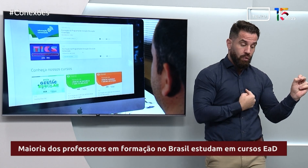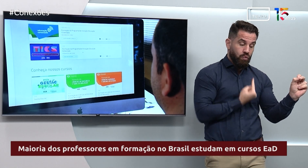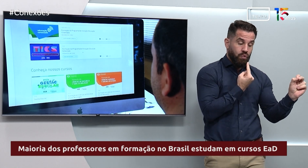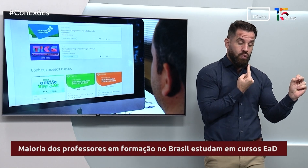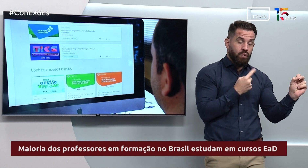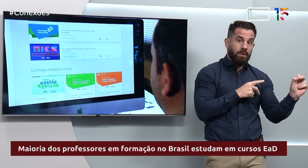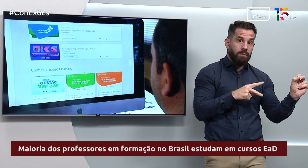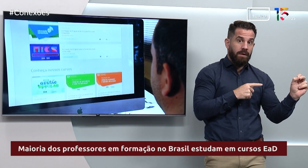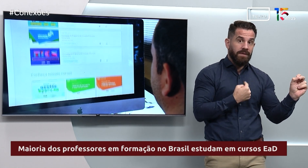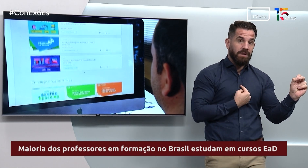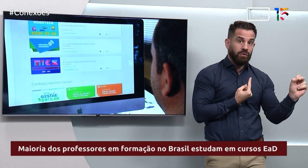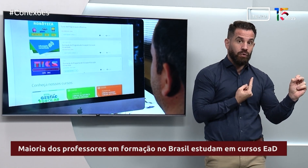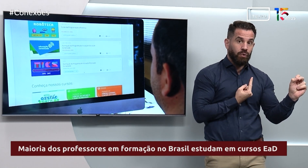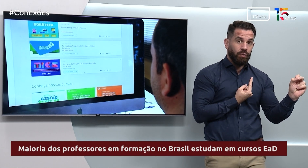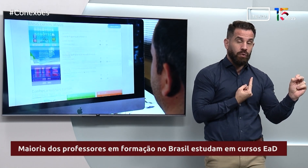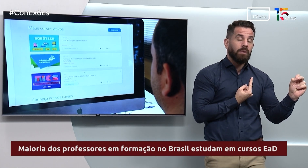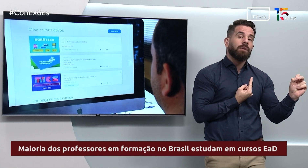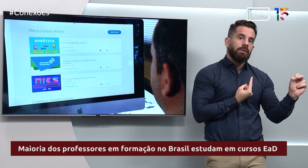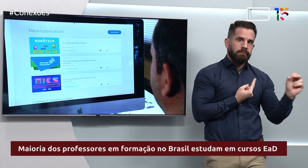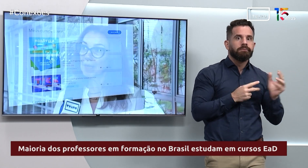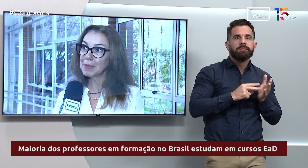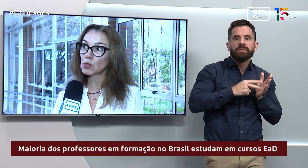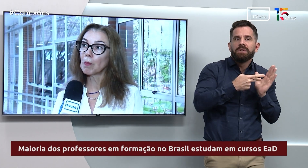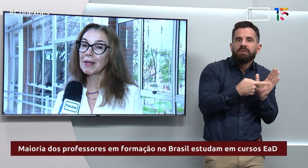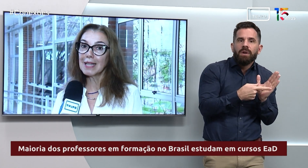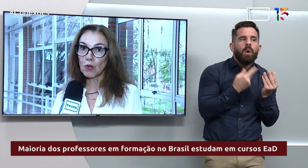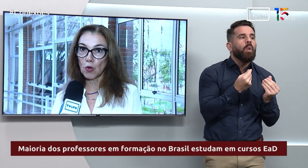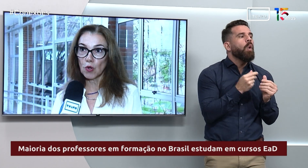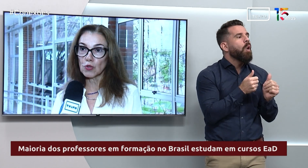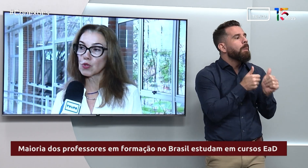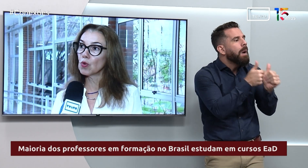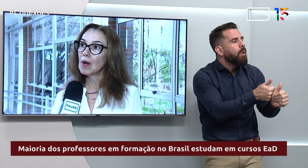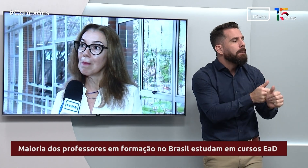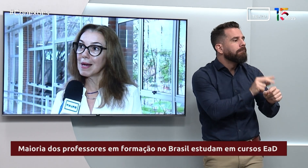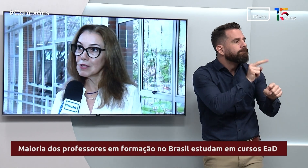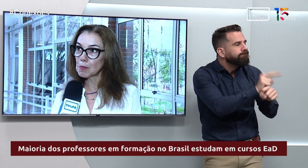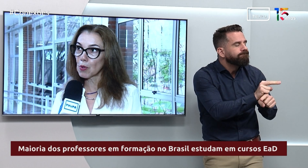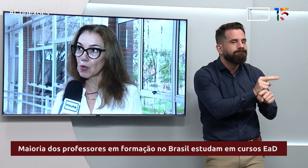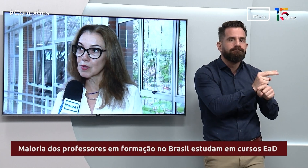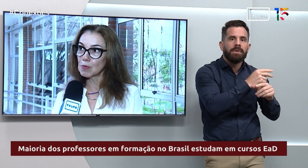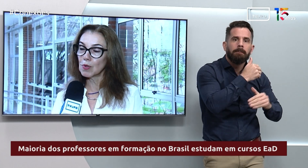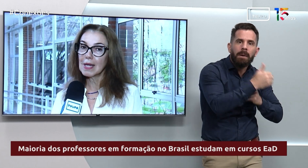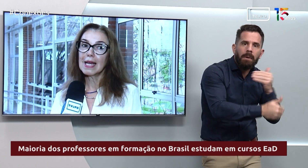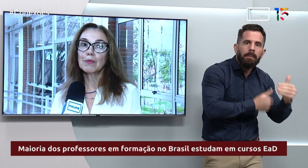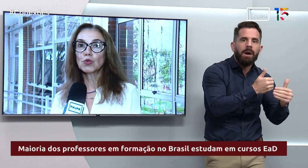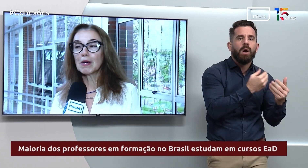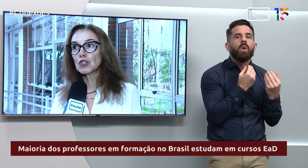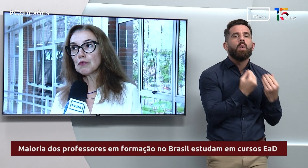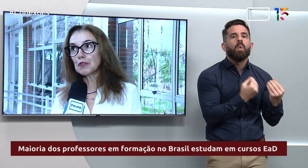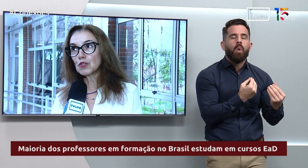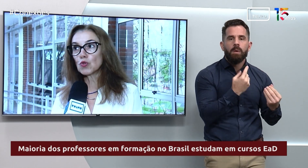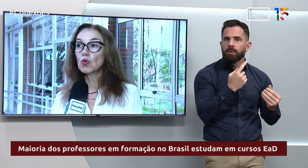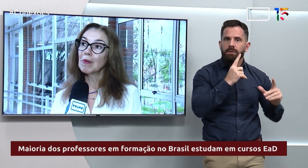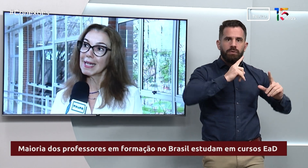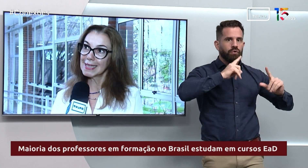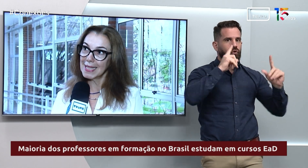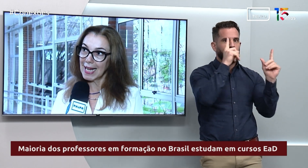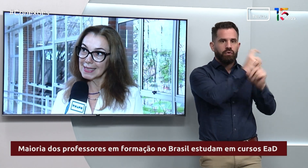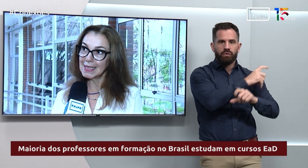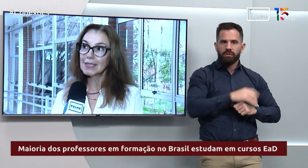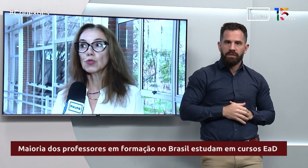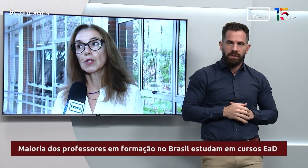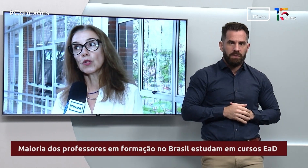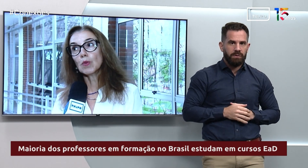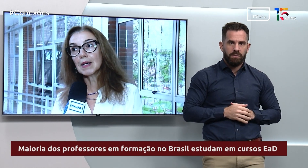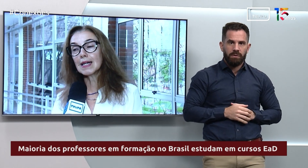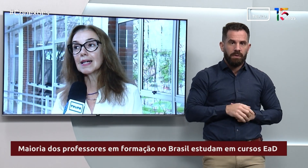Certo? Então, isso aí já mostra que esse acompanhamento pedagógico mais próximo é muito mais difícil numa